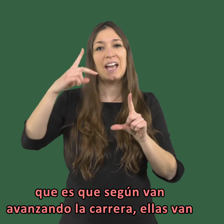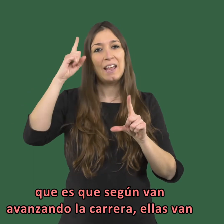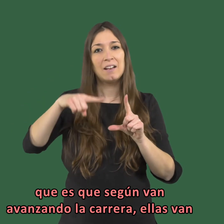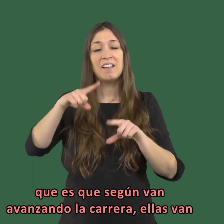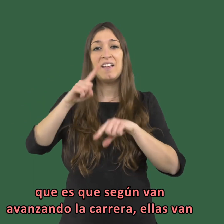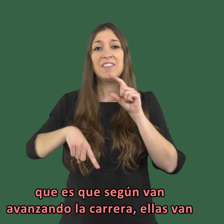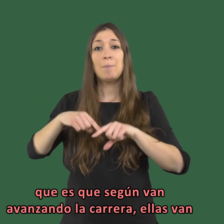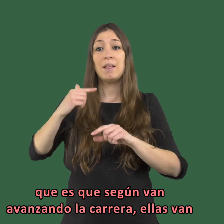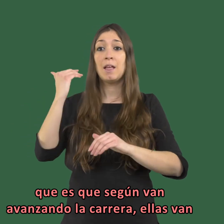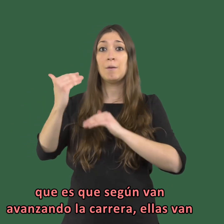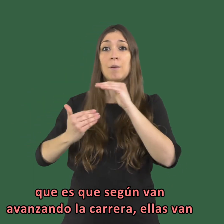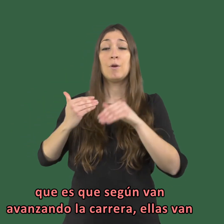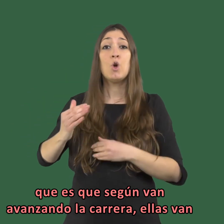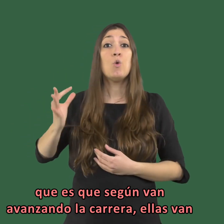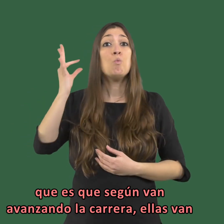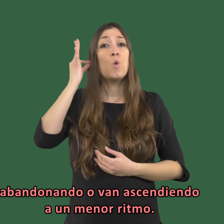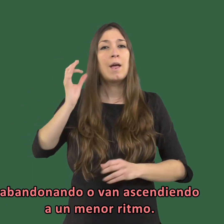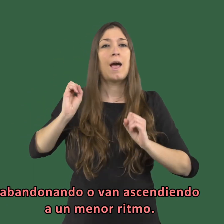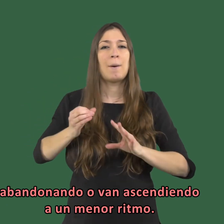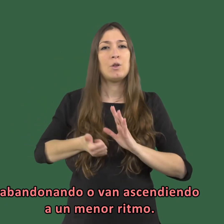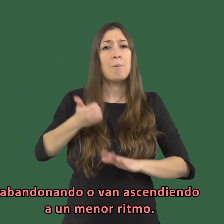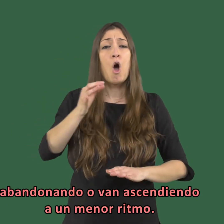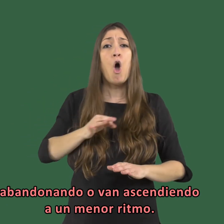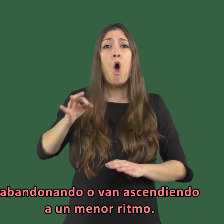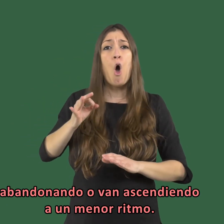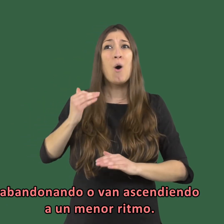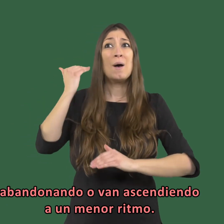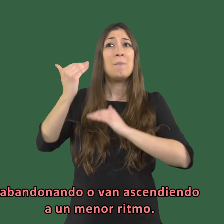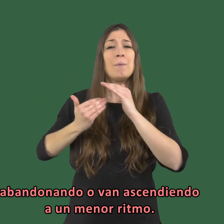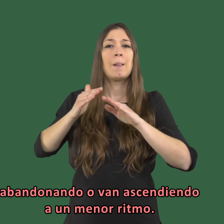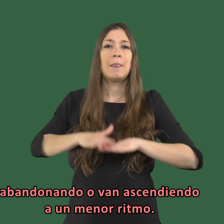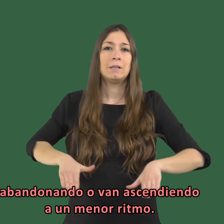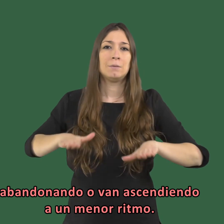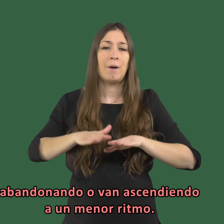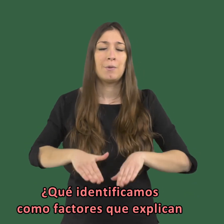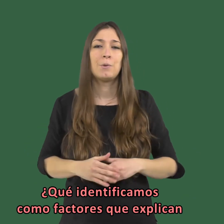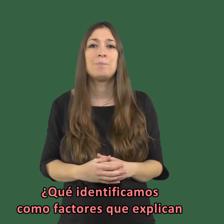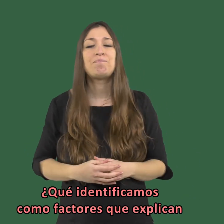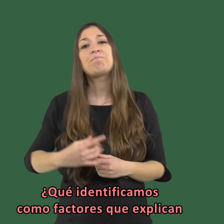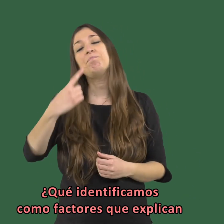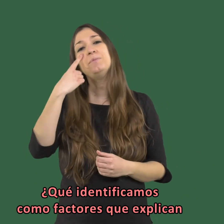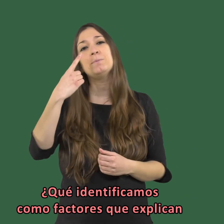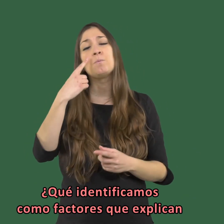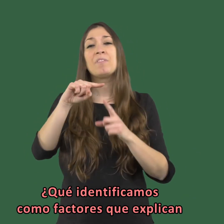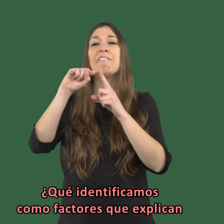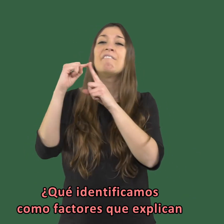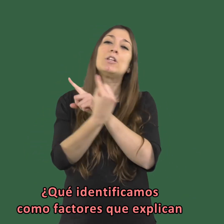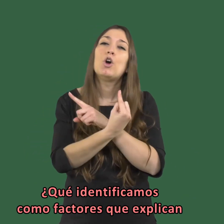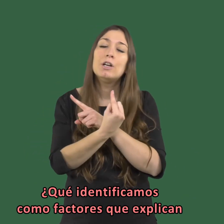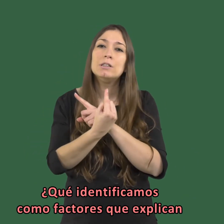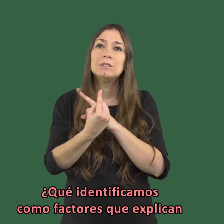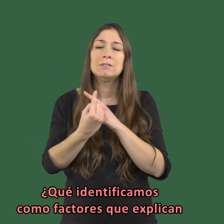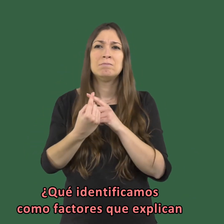Es que según van avanzando en la carrera, ellas van abandonando o van ascendiendo a un menor ritmo. ¿Qué identificamos como